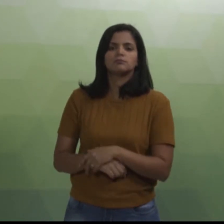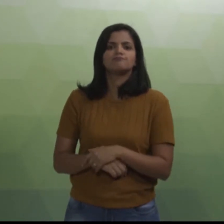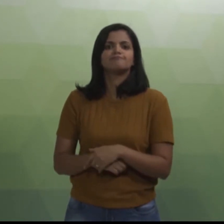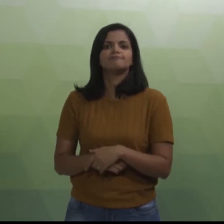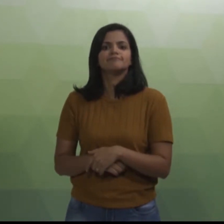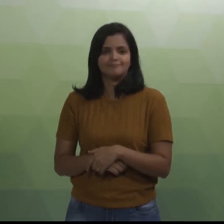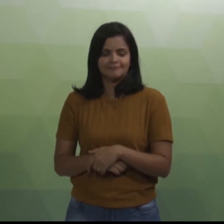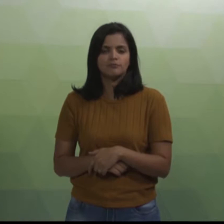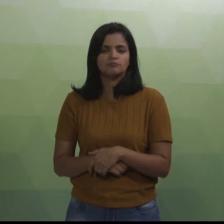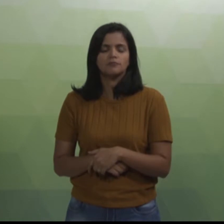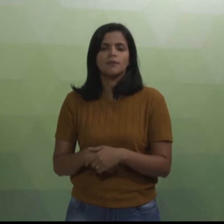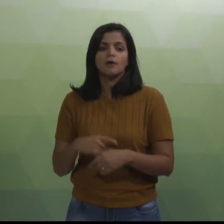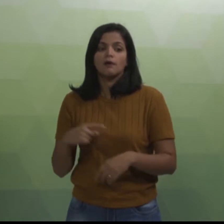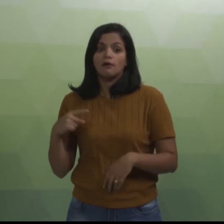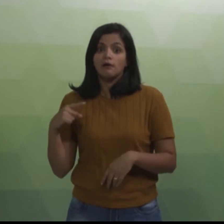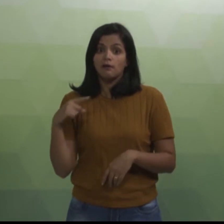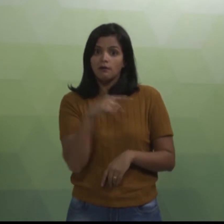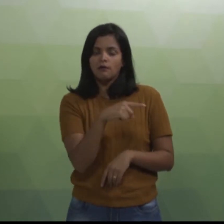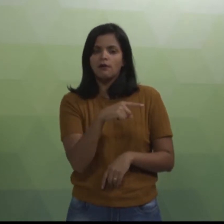espaço. Quando aponto ali,